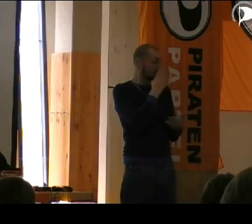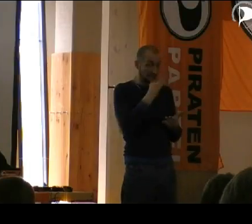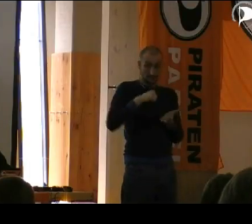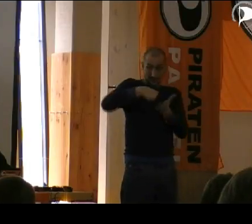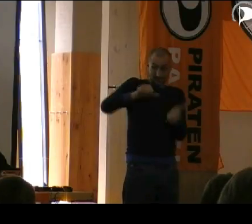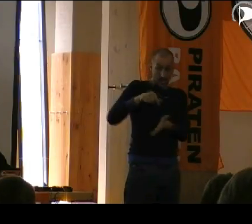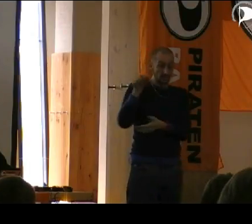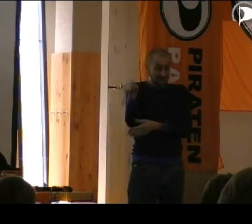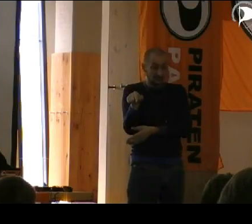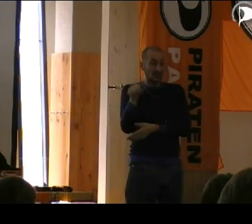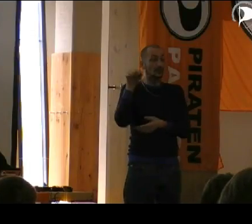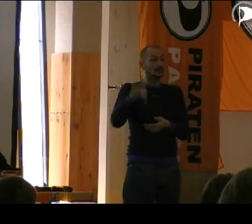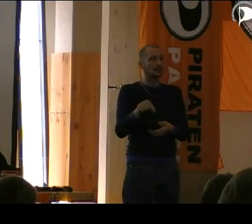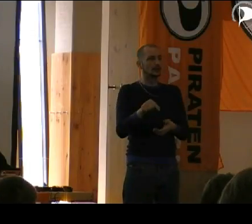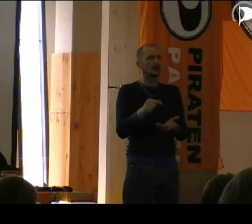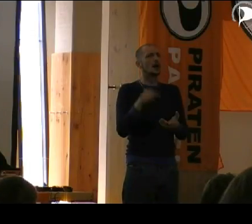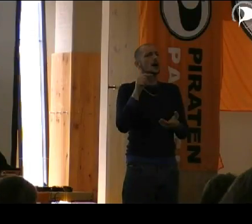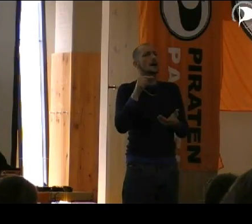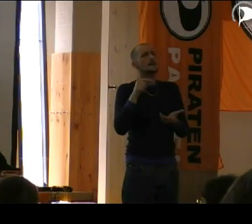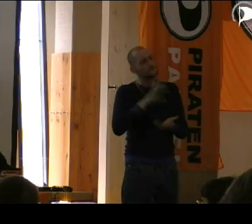steht ist eigentlich warum